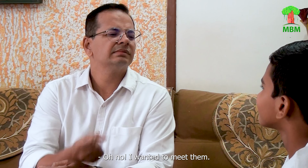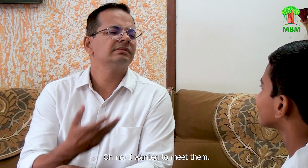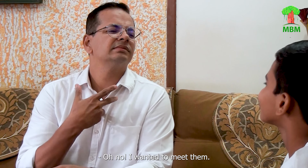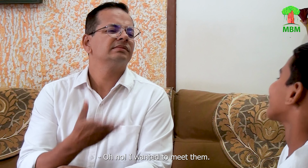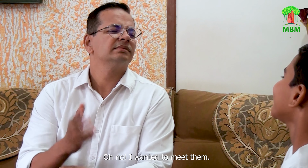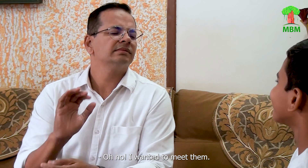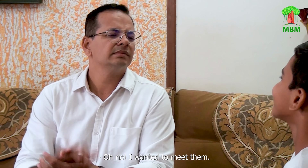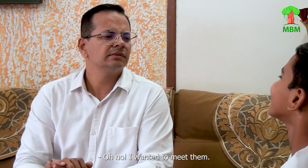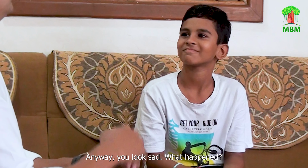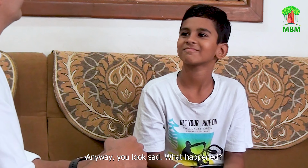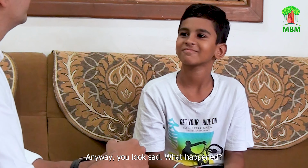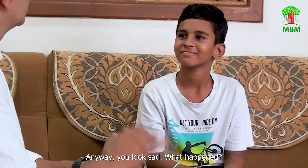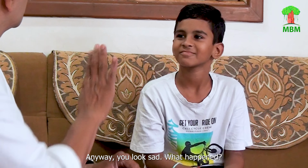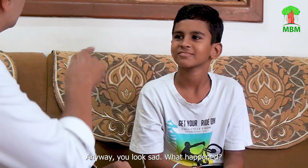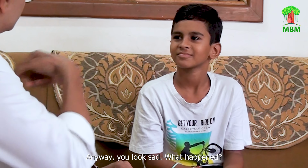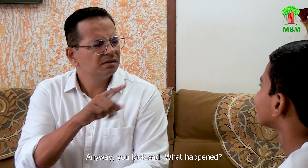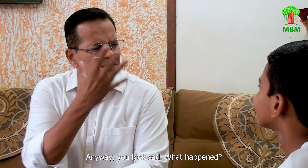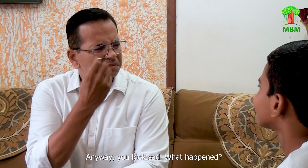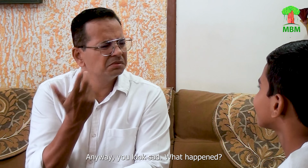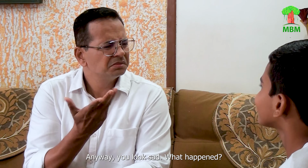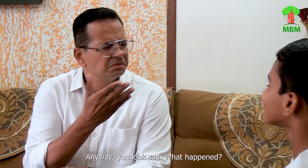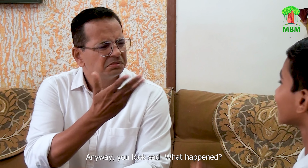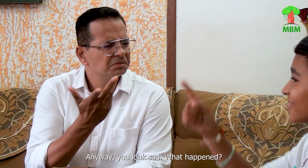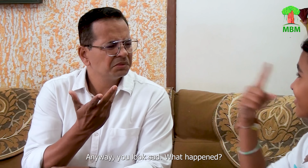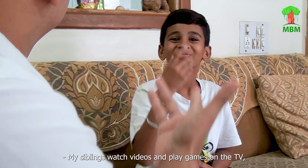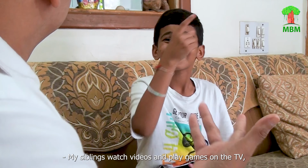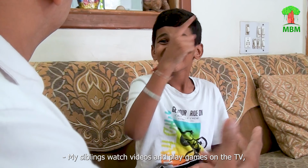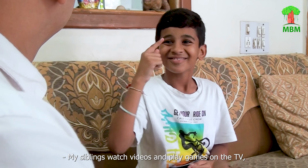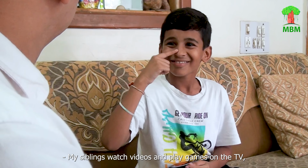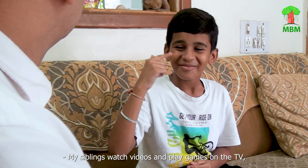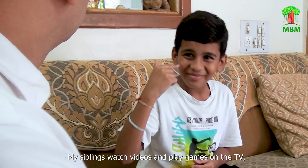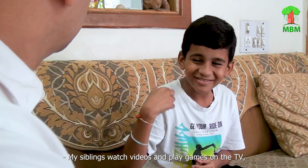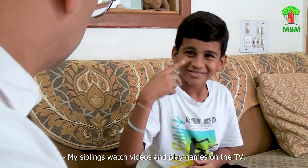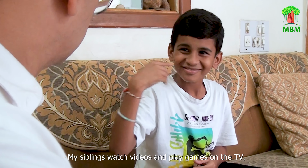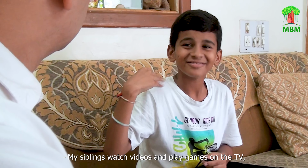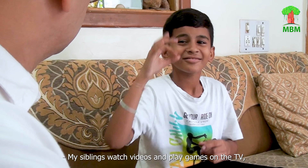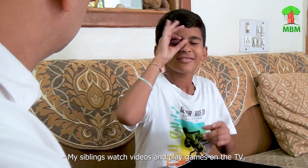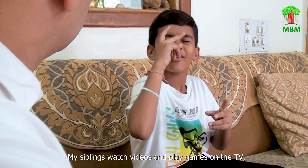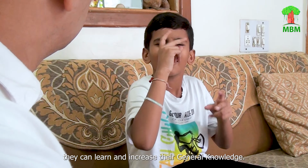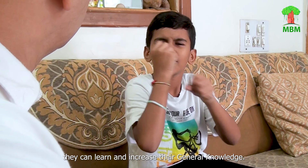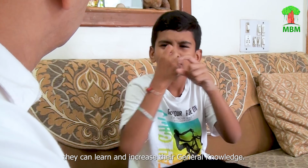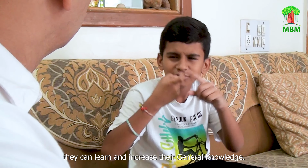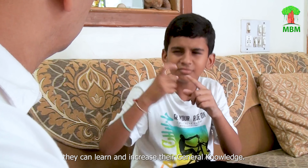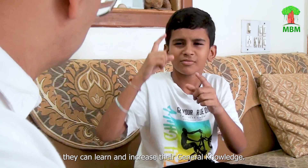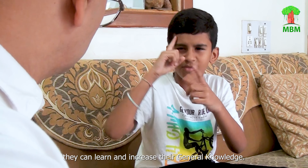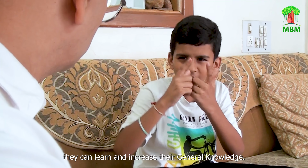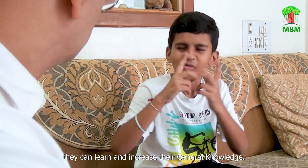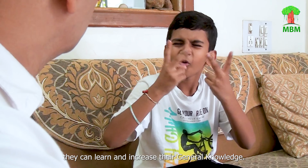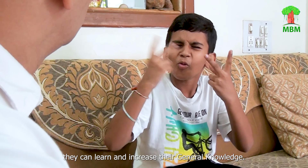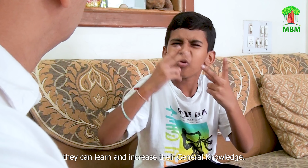मिलना था तुम उदास क्यों लग रहे हो मेरे भाई बेन टीवी पर वीडियो देखकर गेम खेल कर बहुत कुछ सीखते